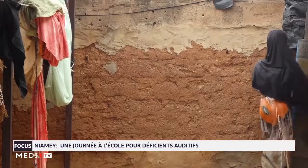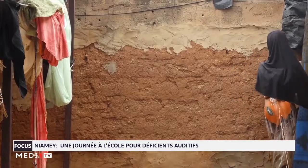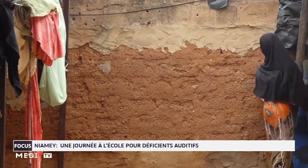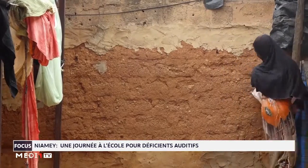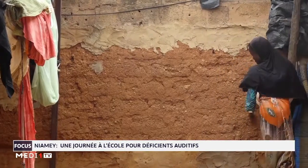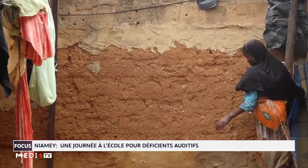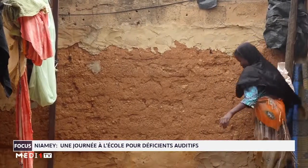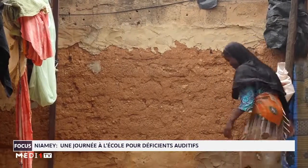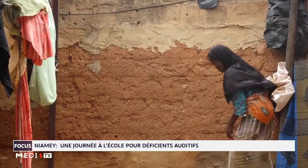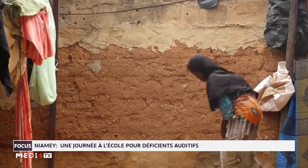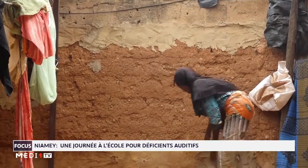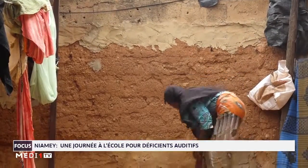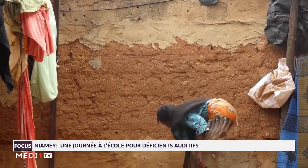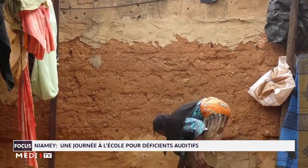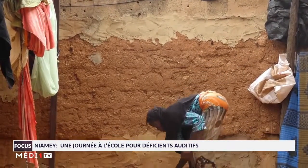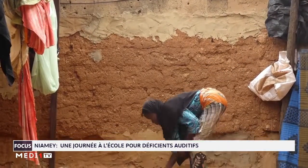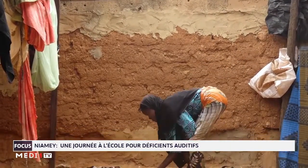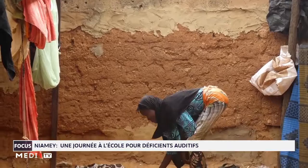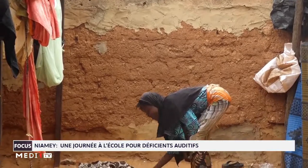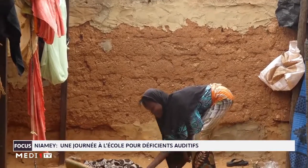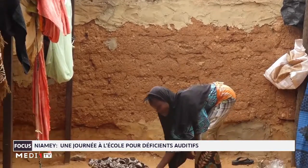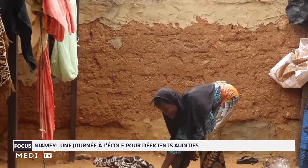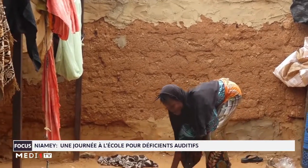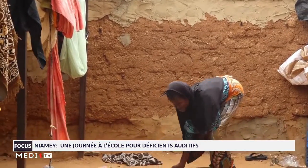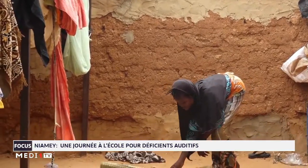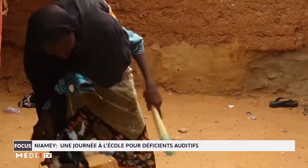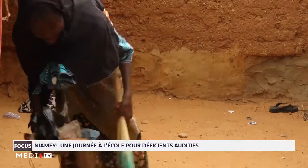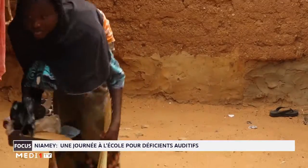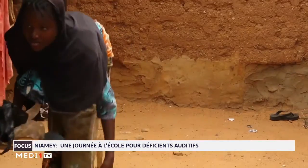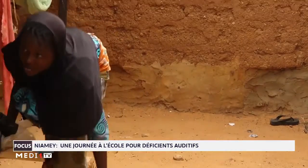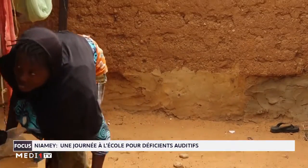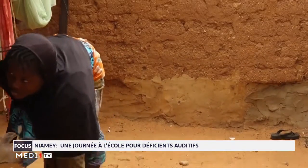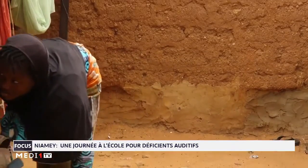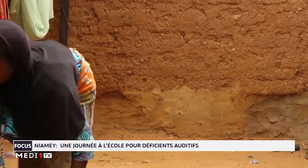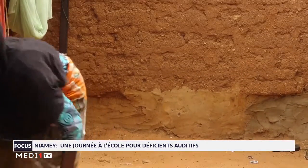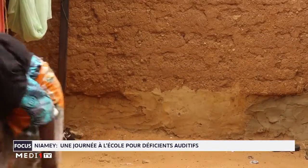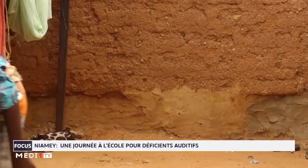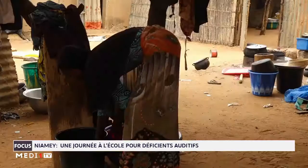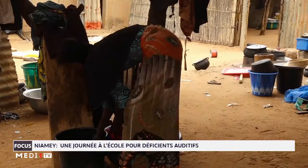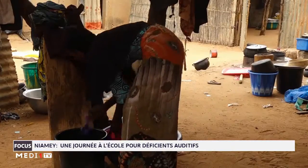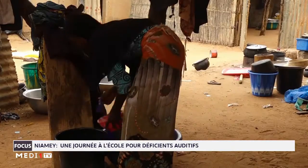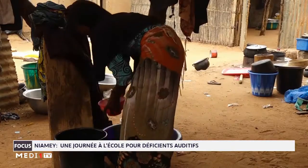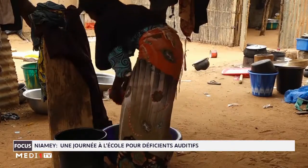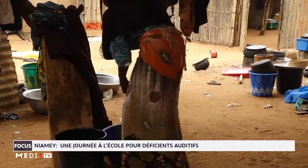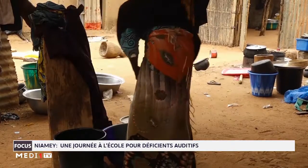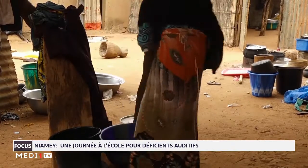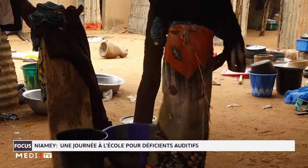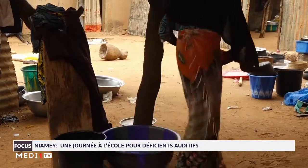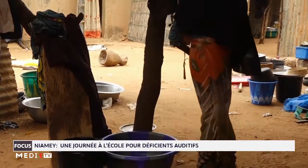Si, pour la plupart des élèves, la fin des cours signifie un retour au monde extérieur, pour la petite Zeynabou, la maison n'est que le prolongement